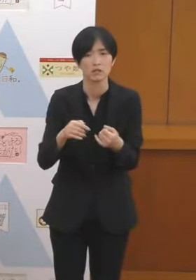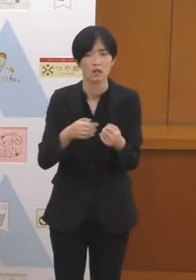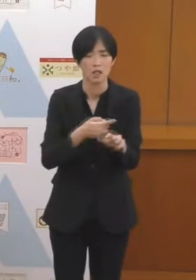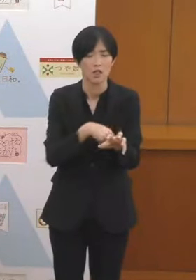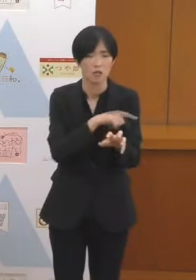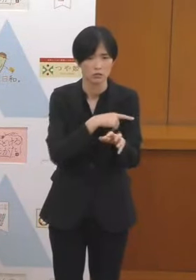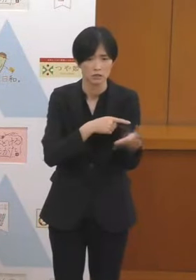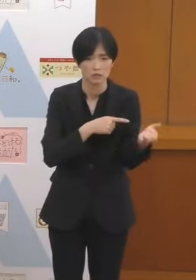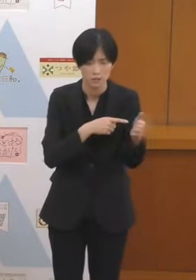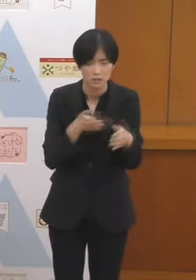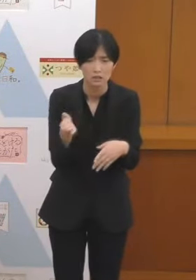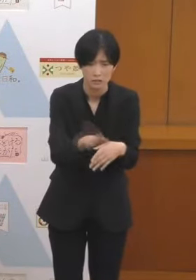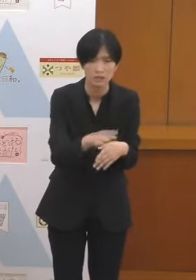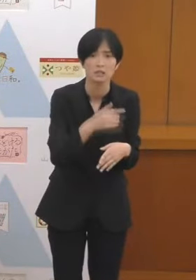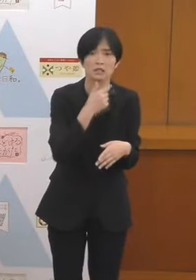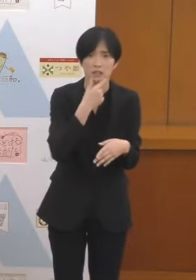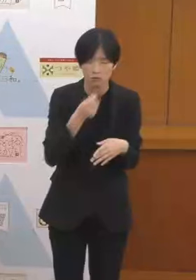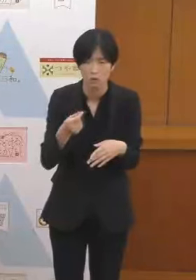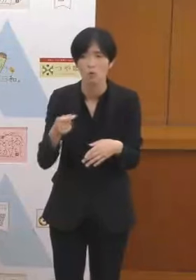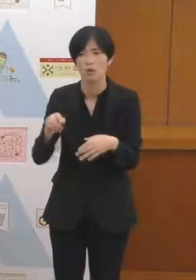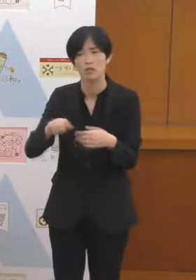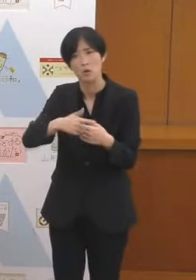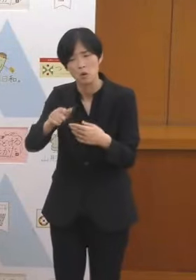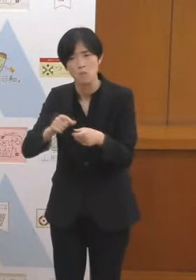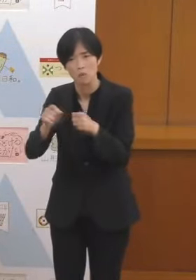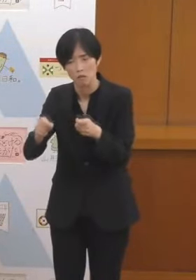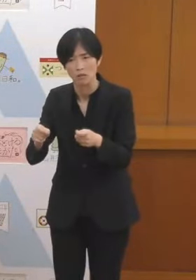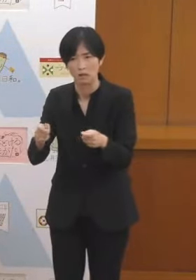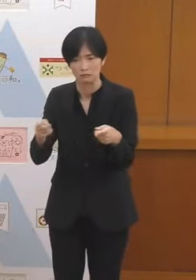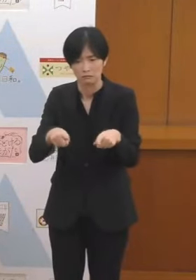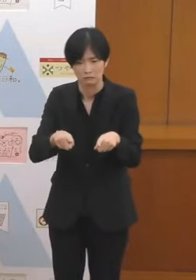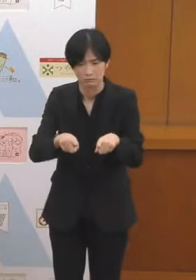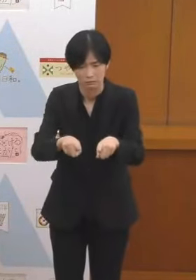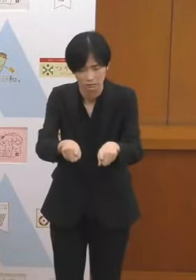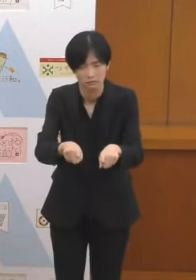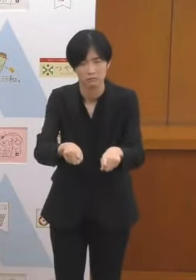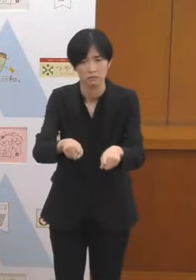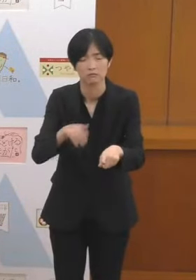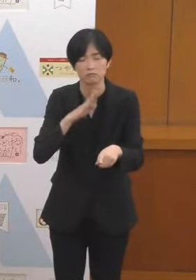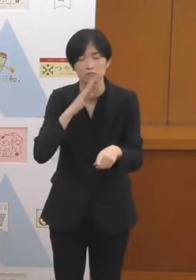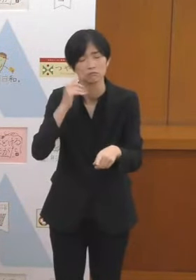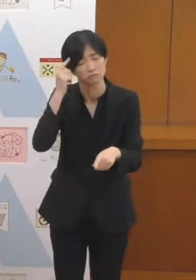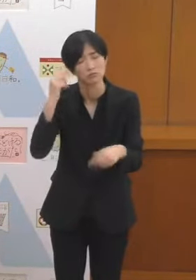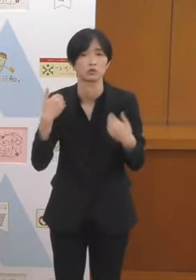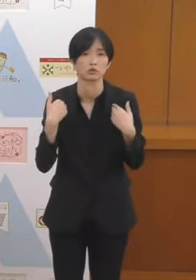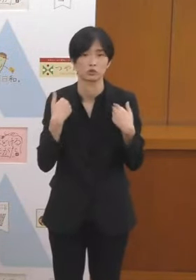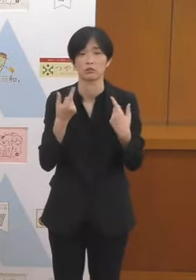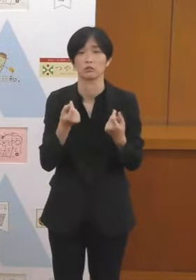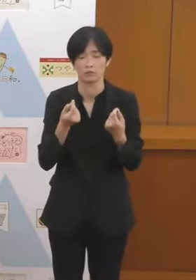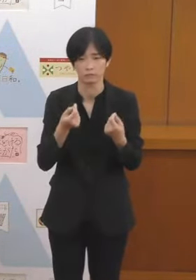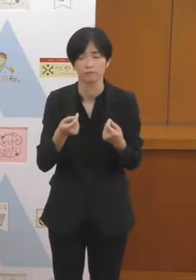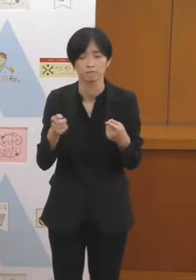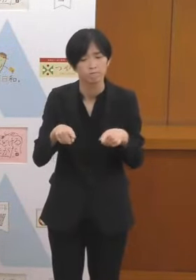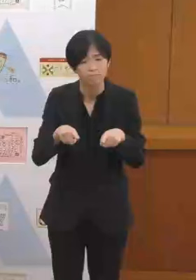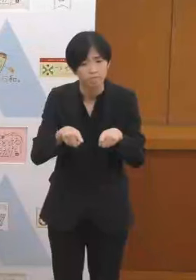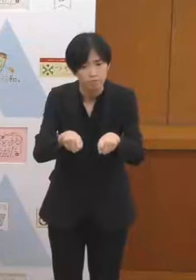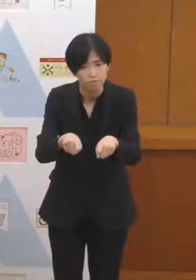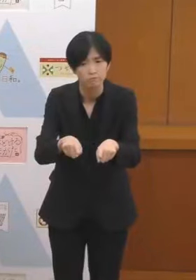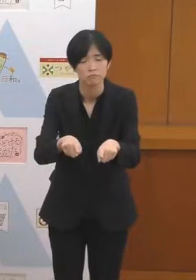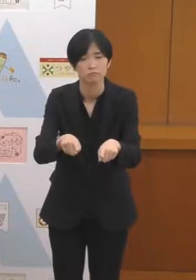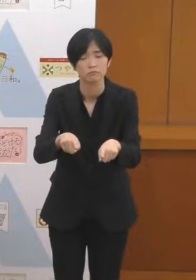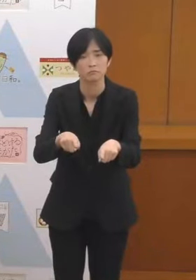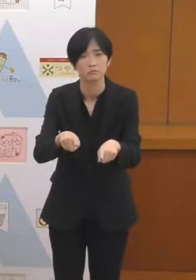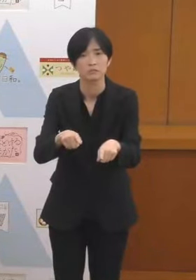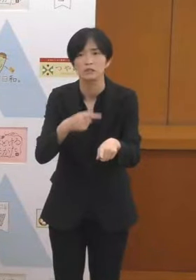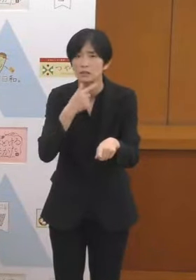いるとははい思うのでまその点をあのもう一度こう知事の言葉であのまどういう風にこうそれを両立させていきたいかという